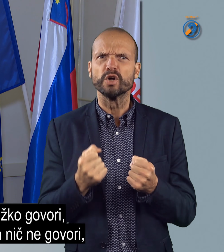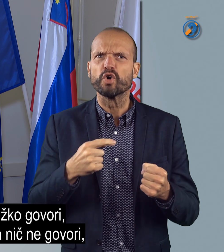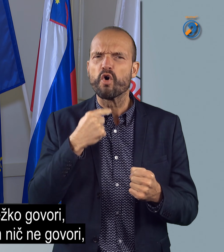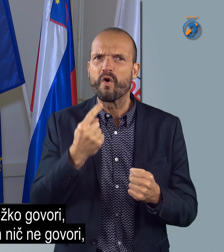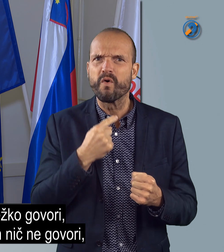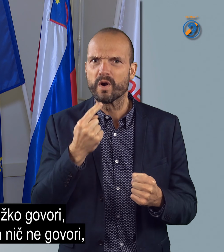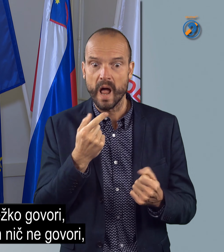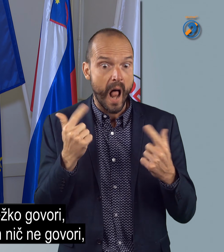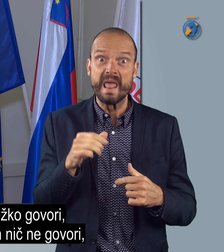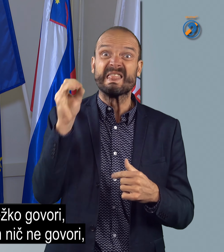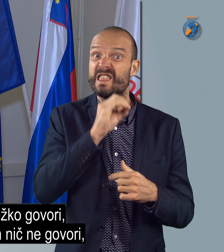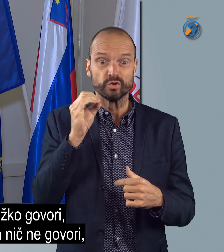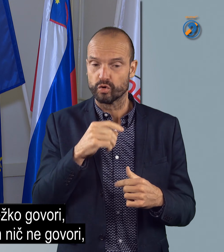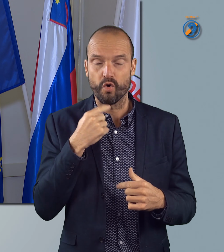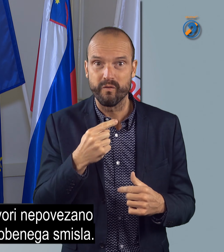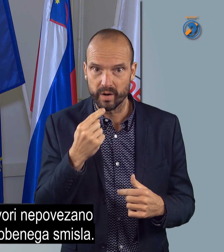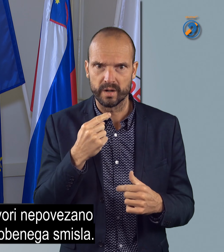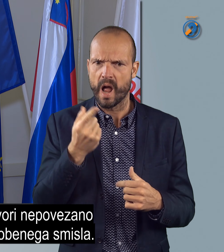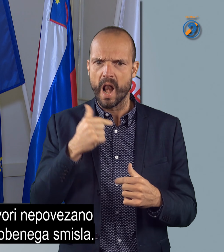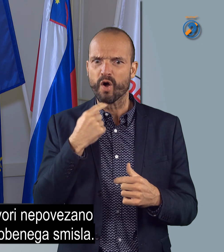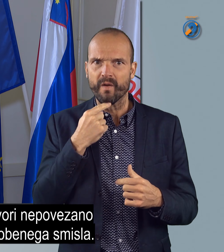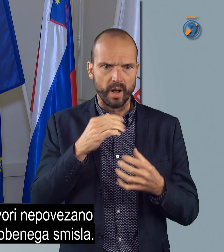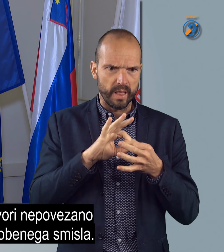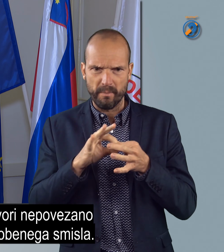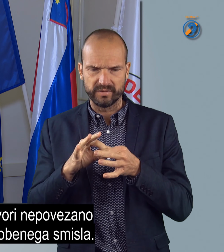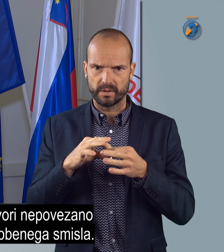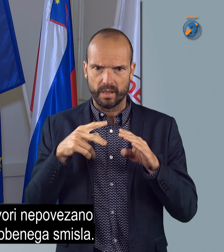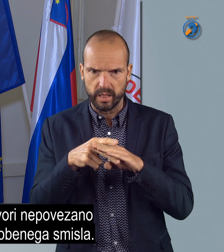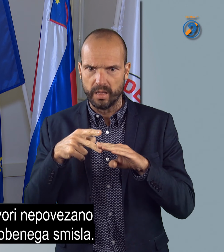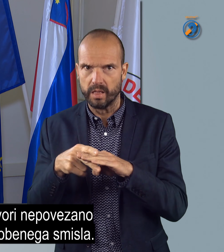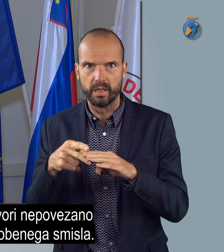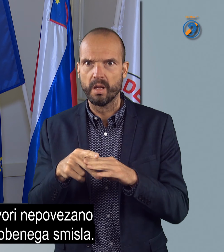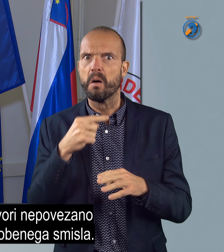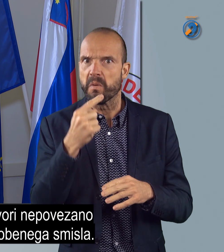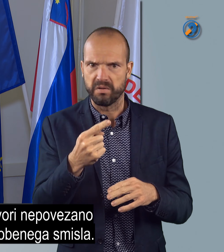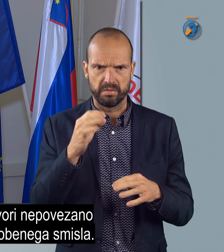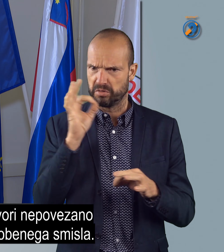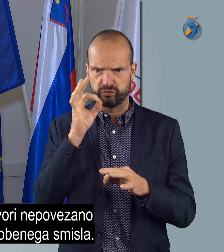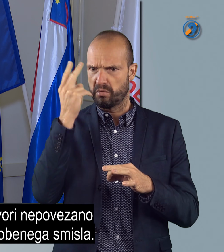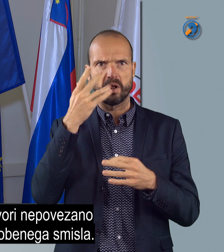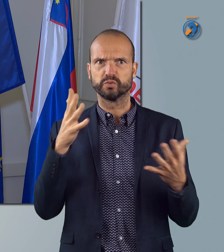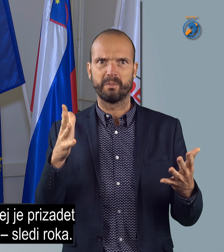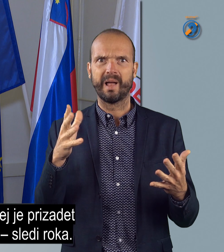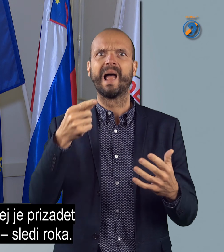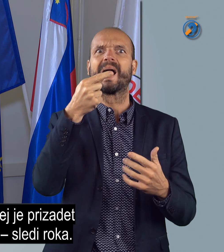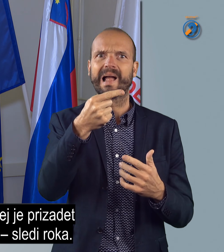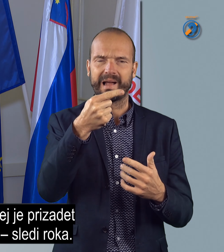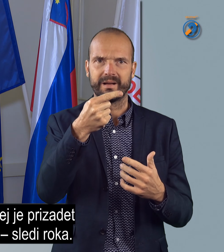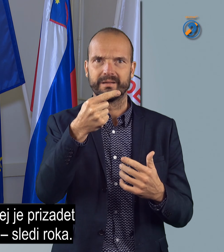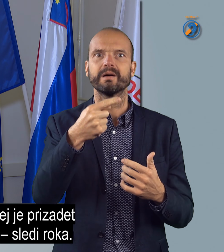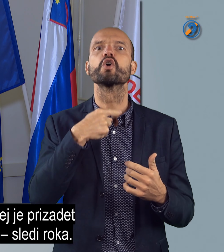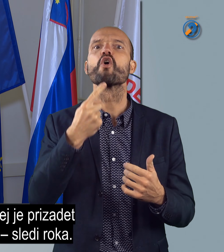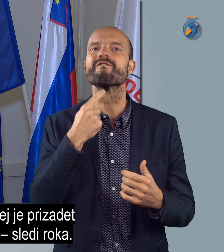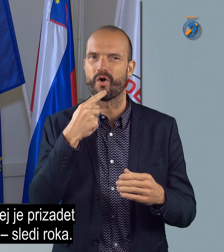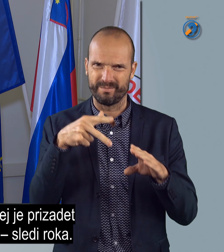težko govori, lahko sploh nič ne govori, lahko pa govori nepovezano, ampak ne pove dobenega smisla. Se pravi, G. Prvo je prizadet